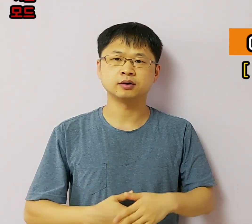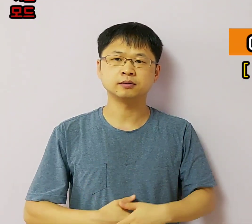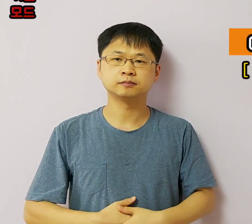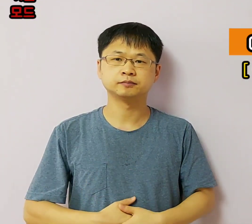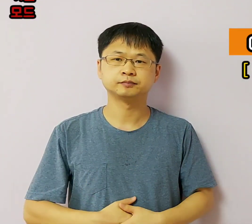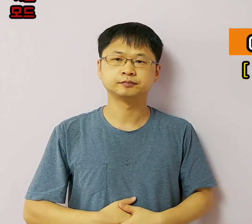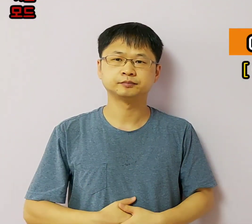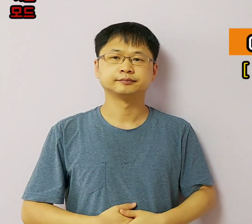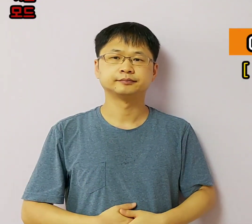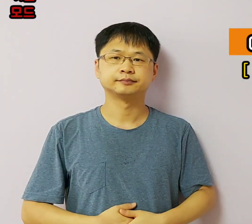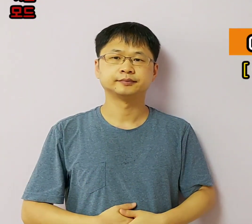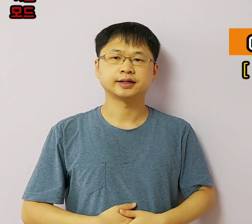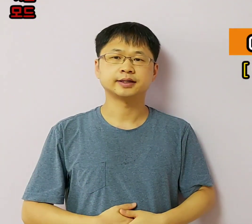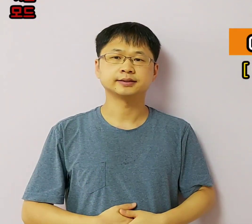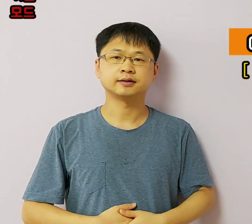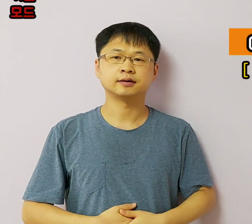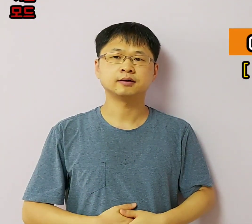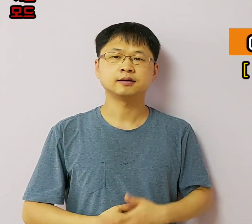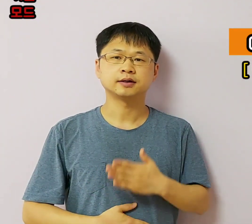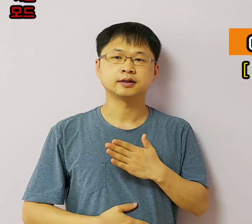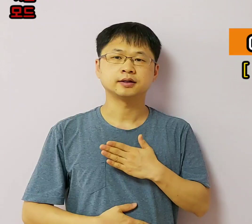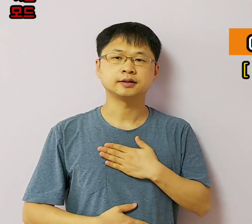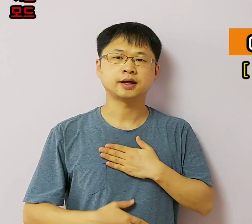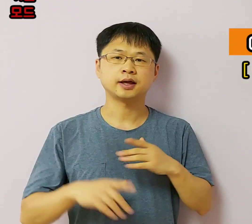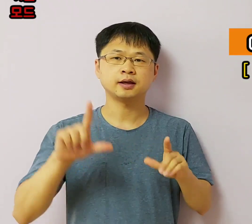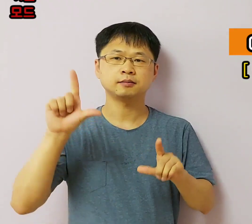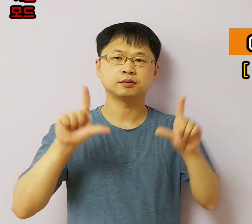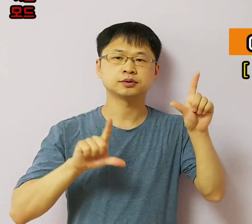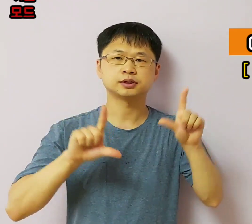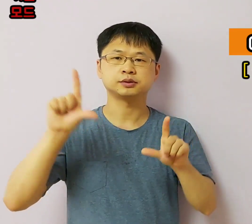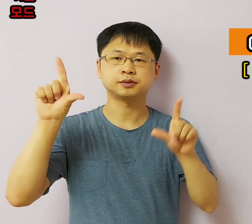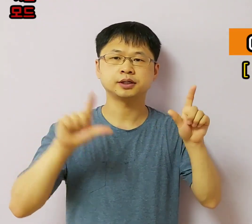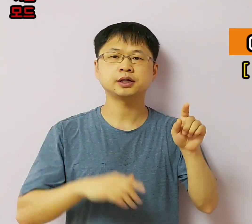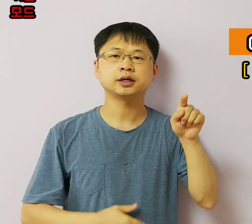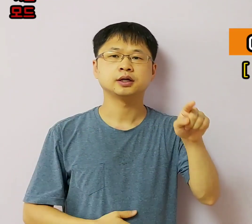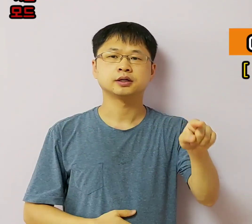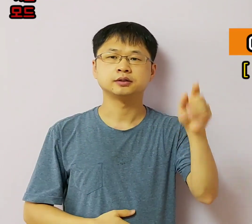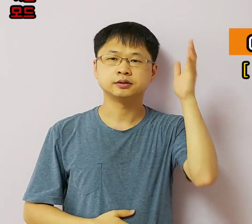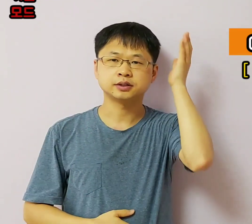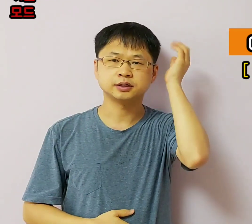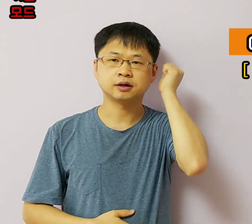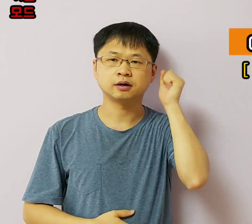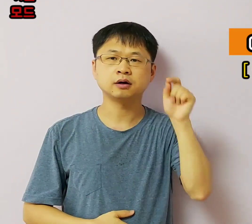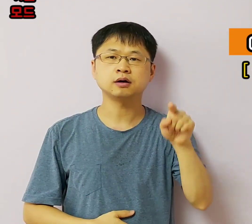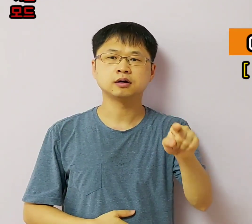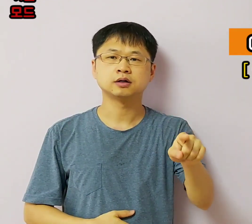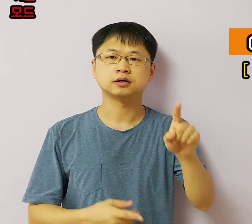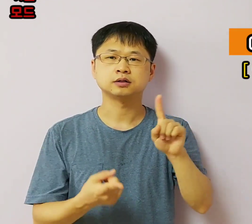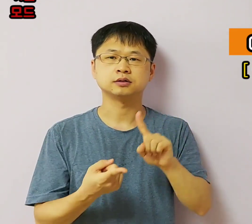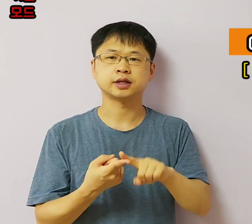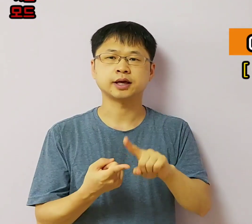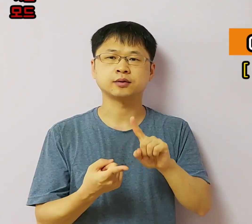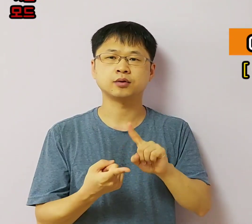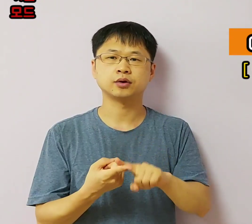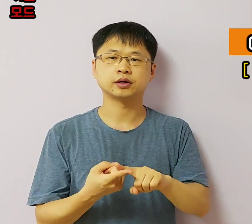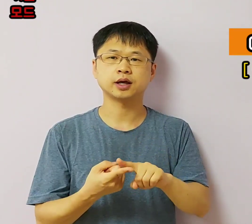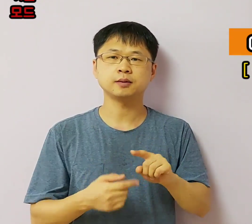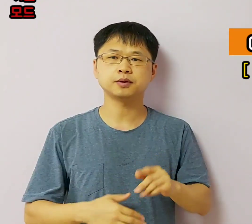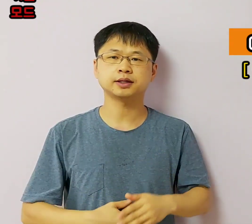배웠네요. 네, 그래서 이내 모습이 그 기억 그대로 이렇게